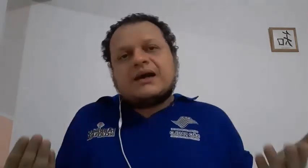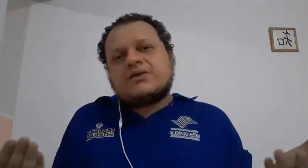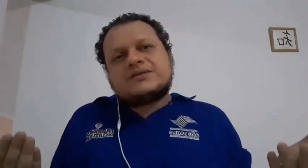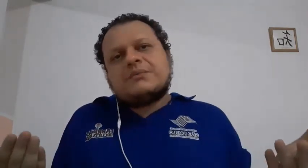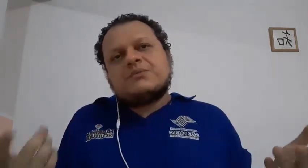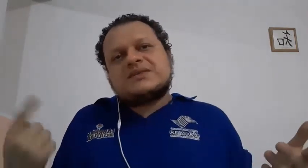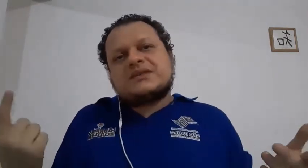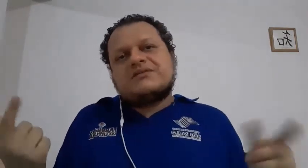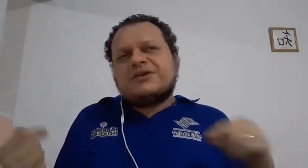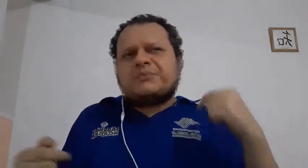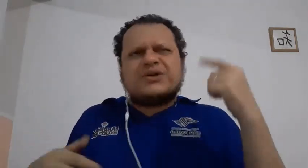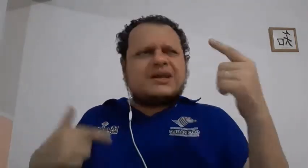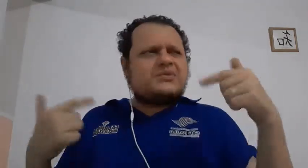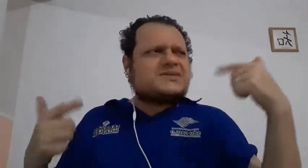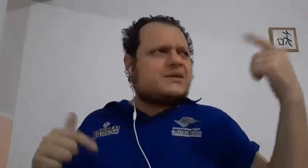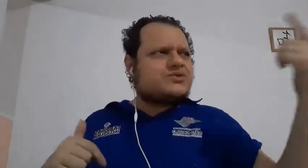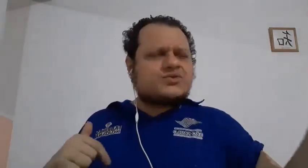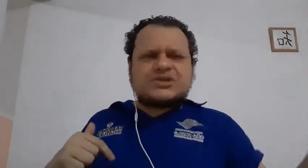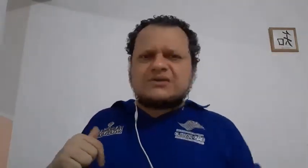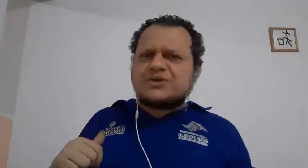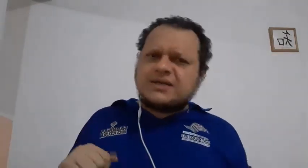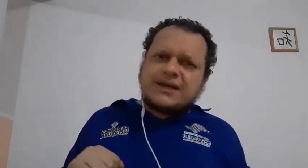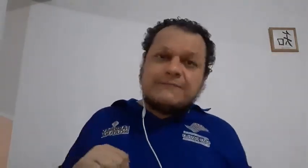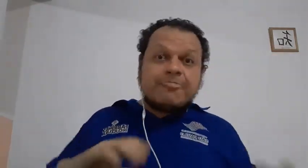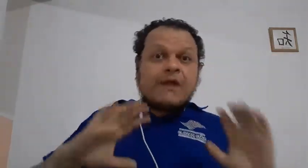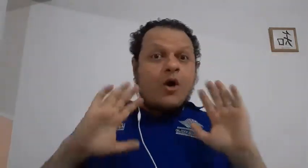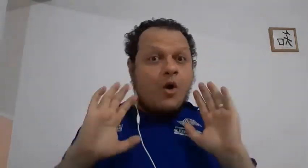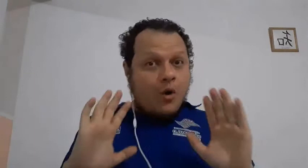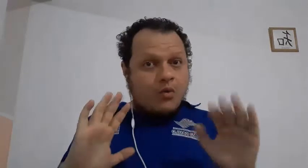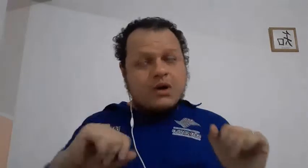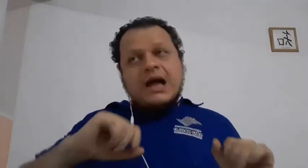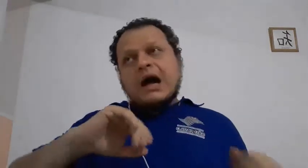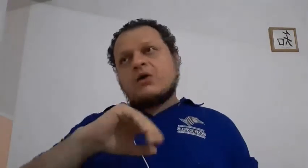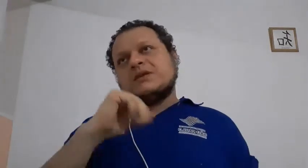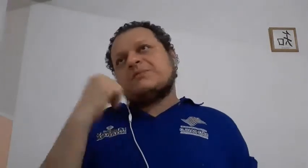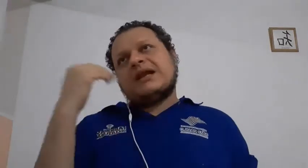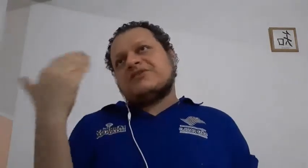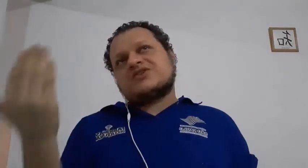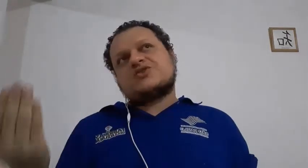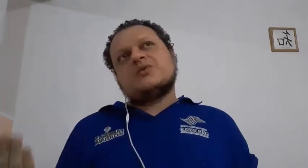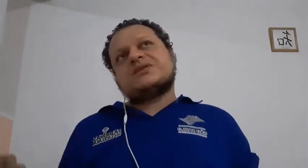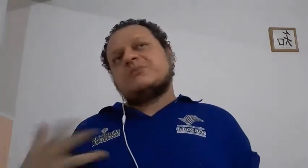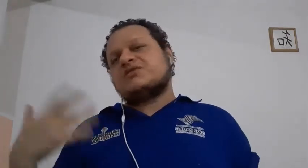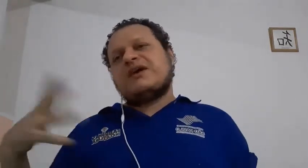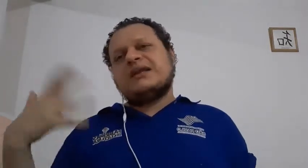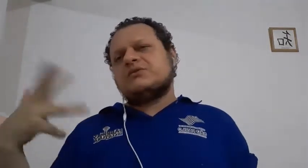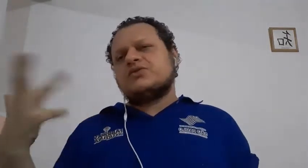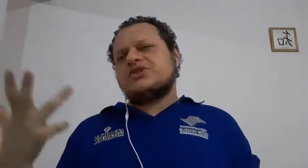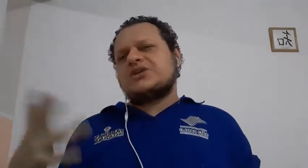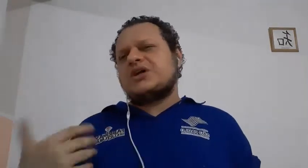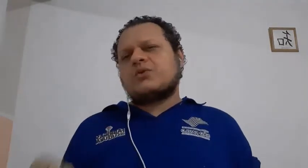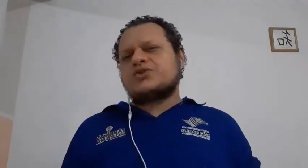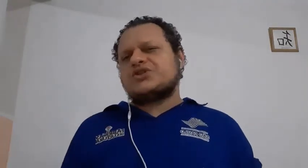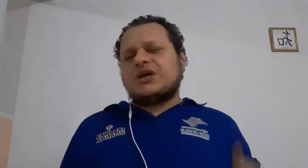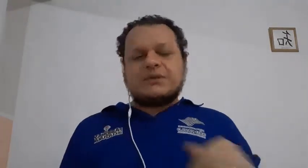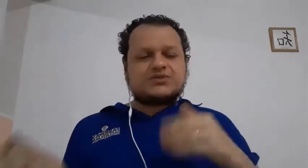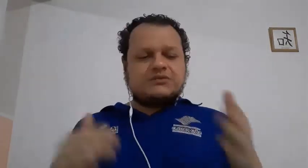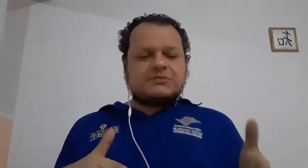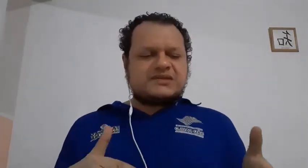nós sabemos escrever porque não usamos no dia a dia. Ou algumas palavras que só usamos falando no dia a dia, no cotidiano, mas quando vamos